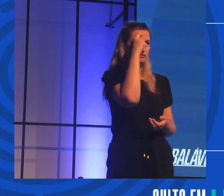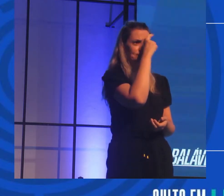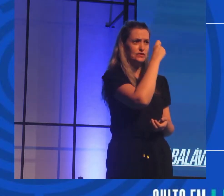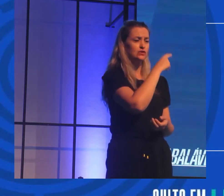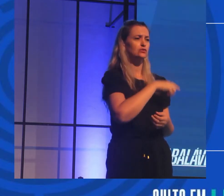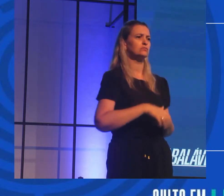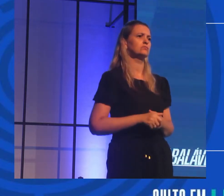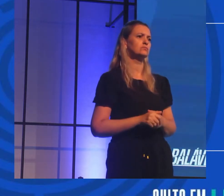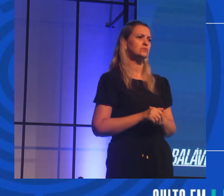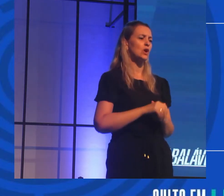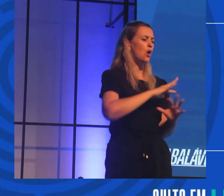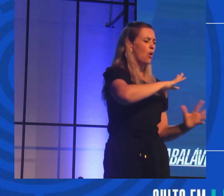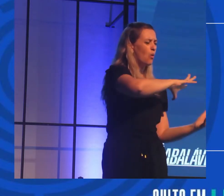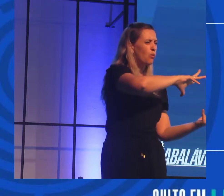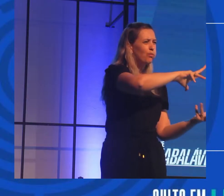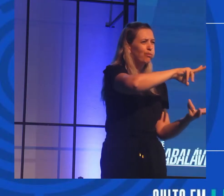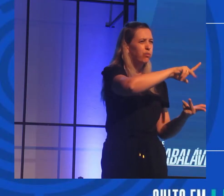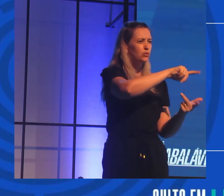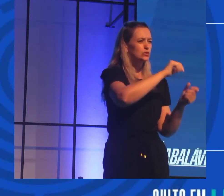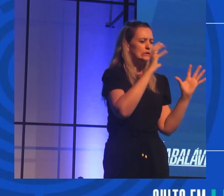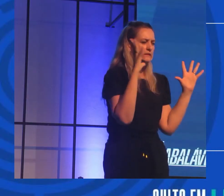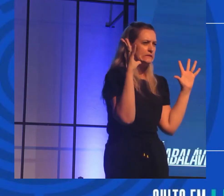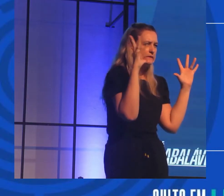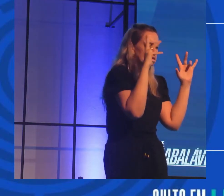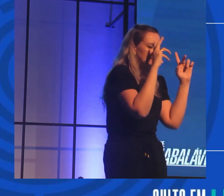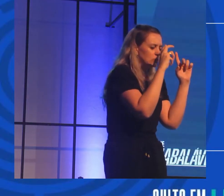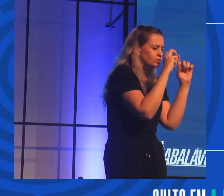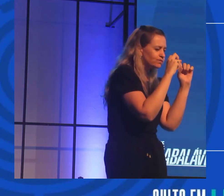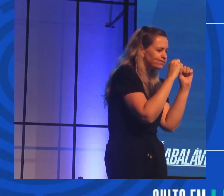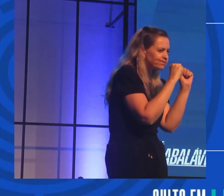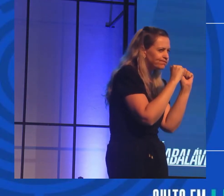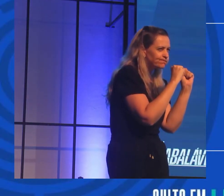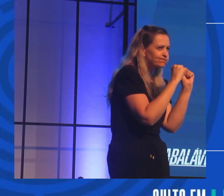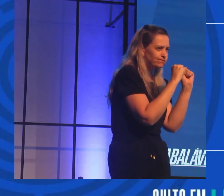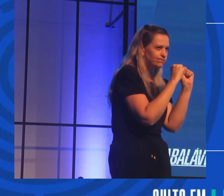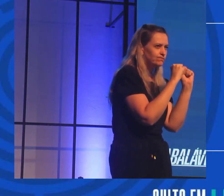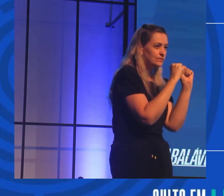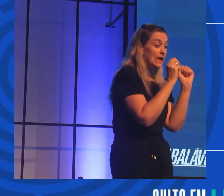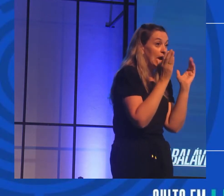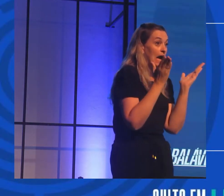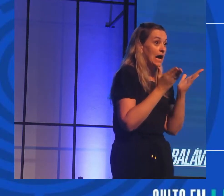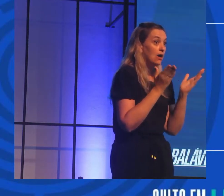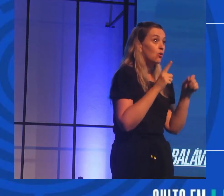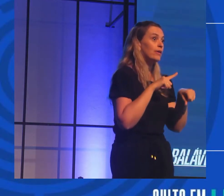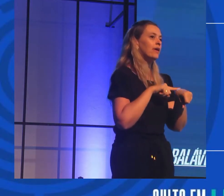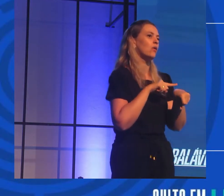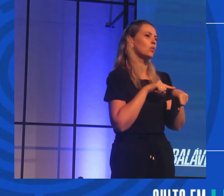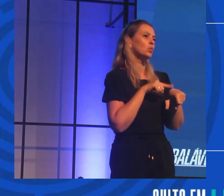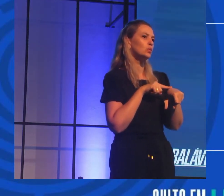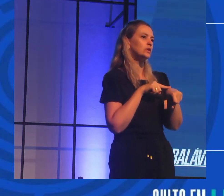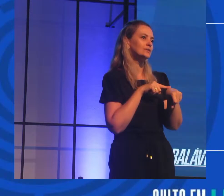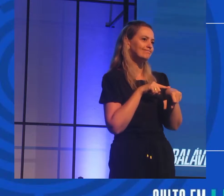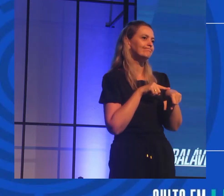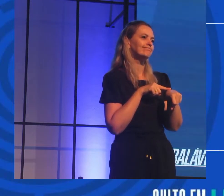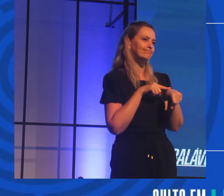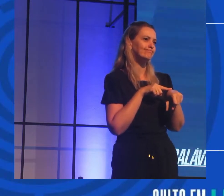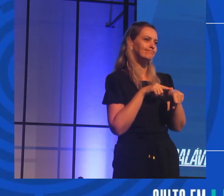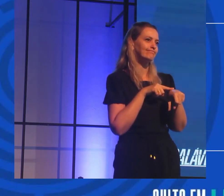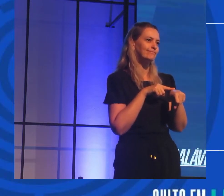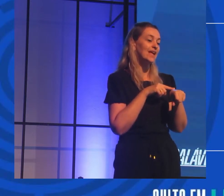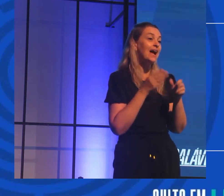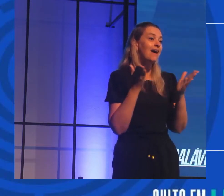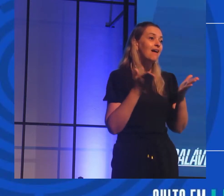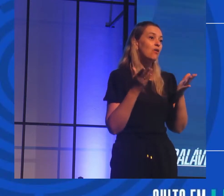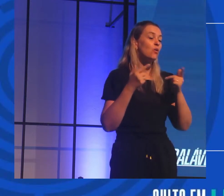o mundo está cada vez mais escuro, e a hora é agora, queridos. Essa é a geração, esse